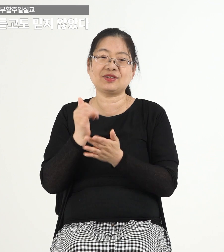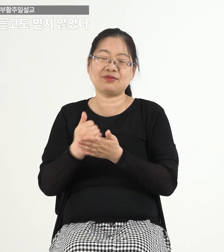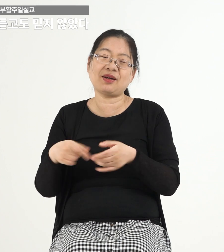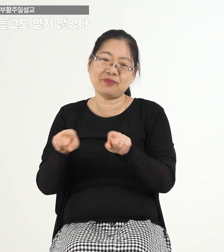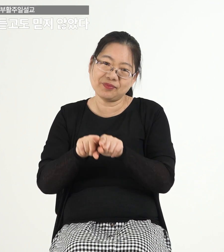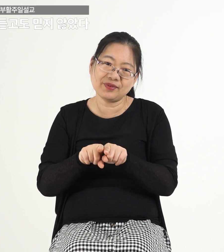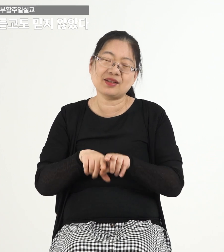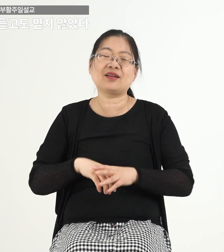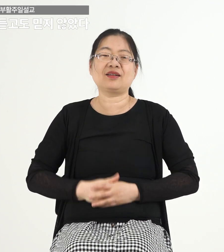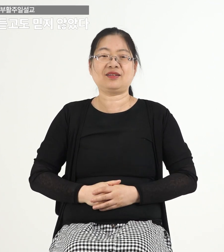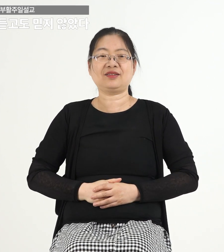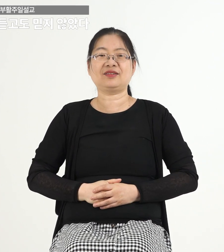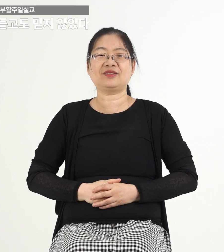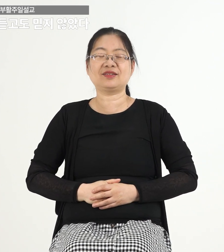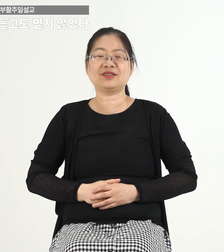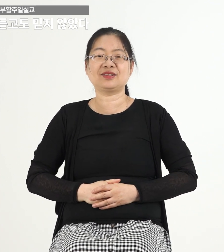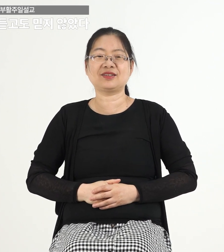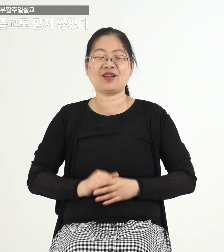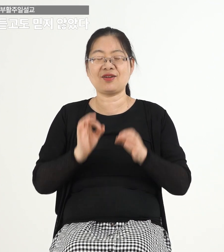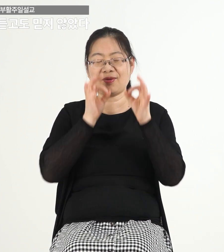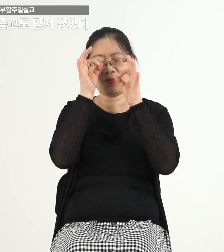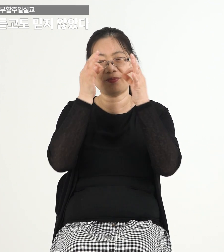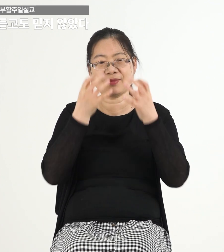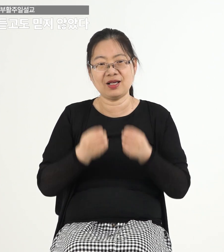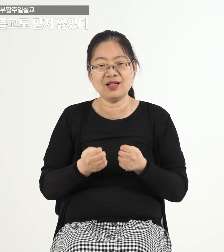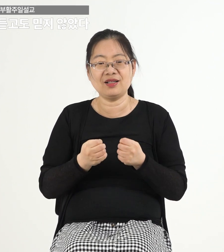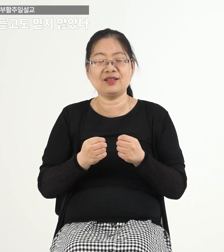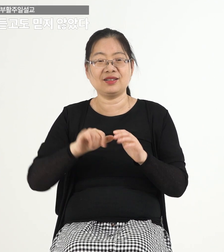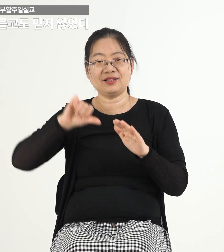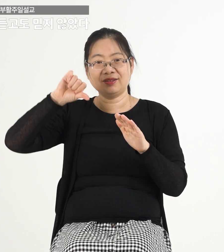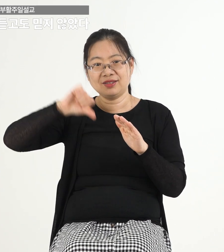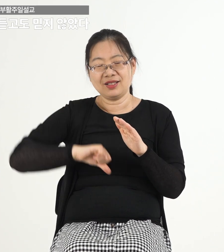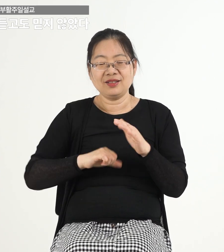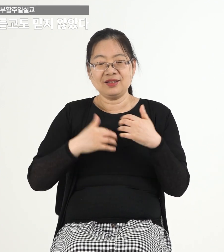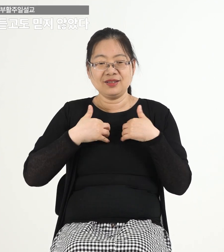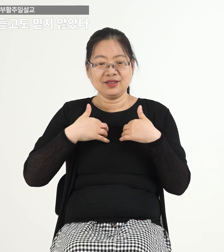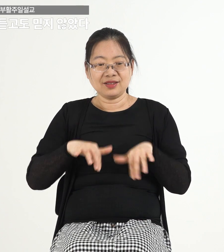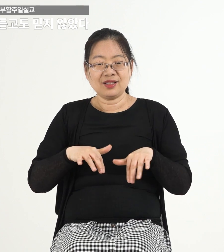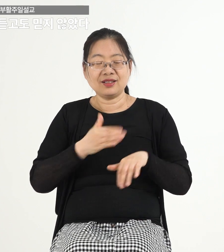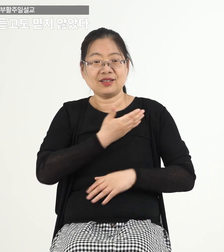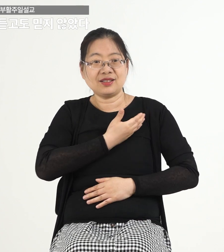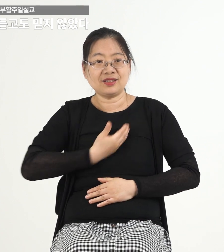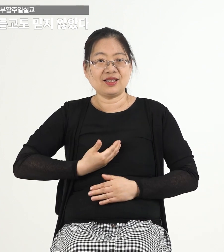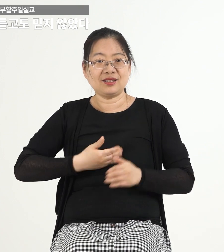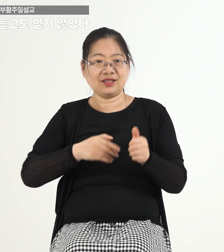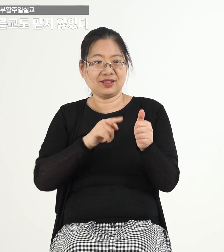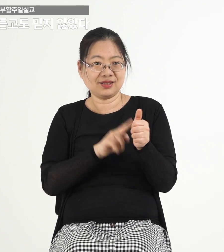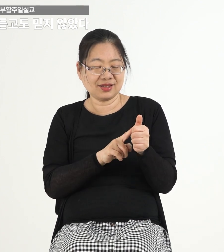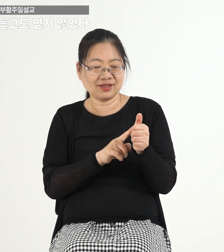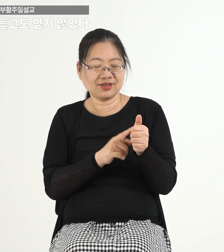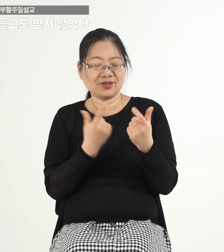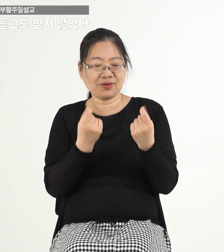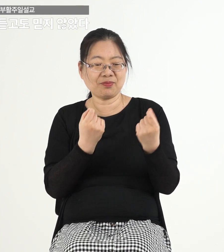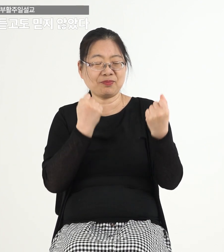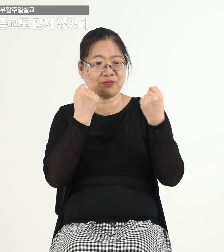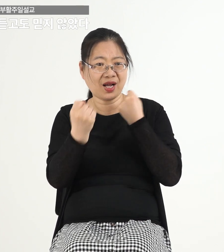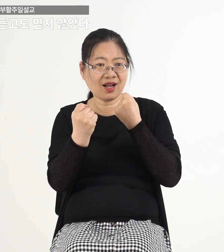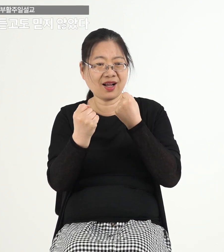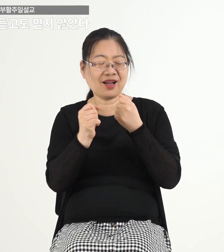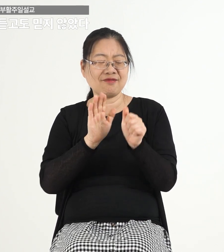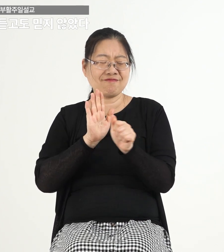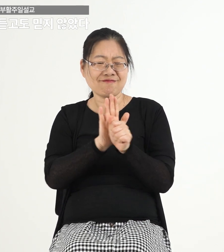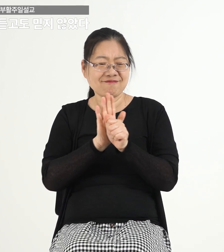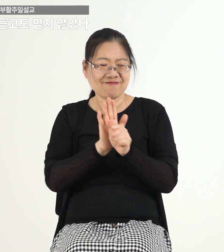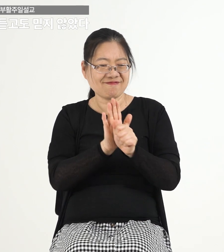가장 중요한 이 허물 많고 실패하고 약한 제자들을 그럼에도 불구하고 등을